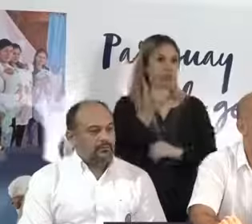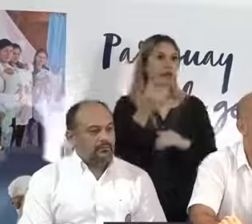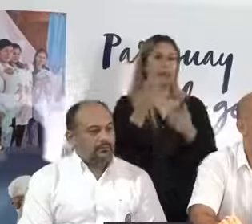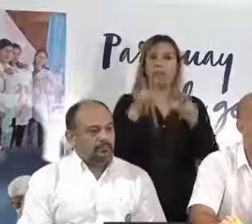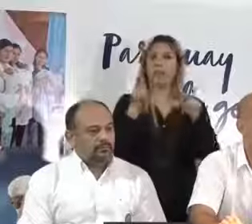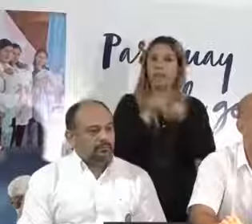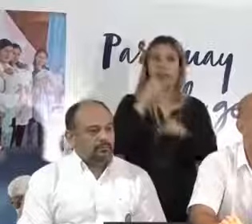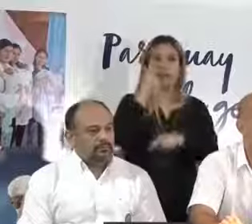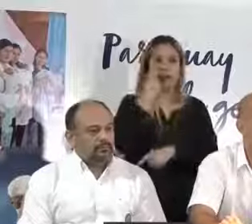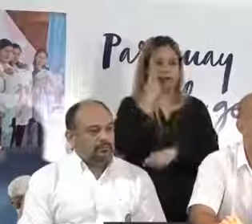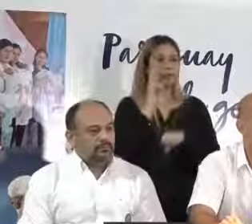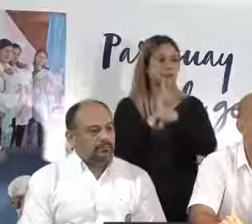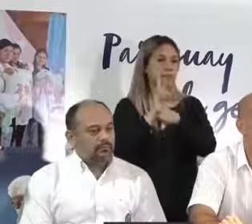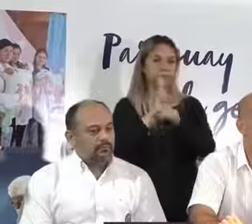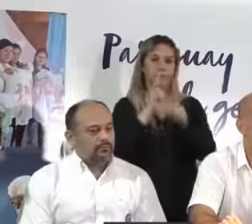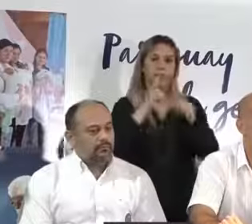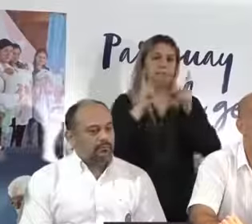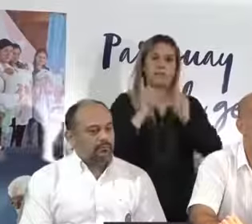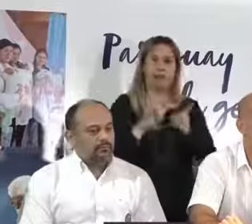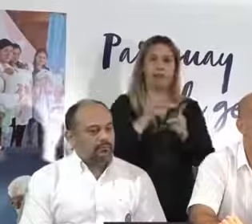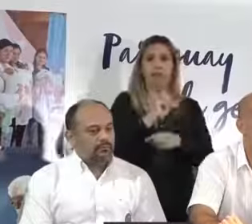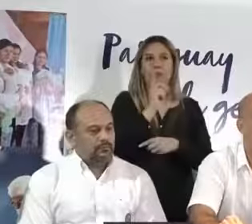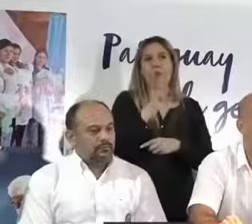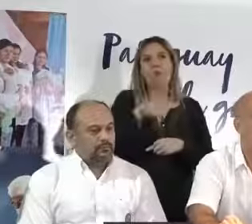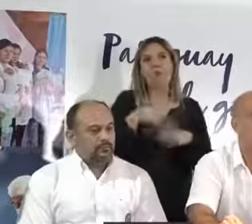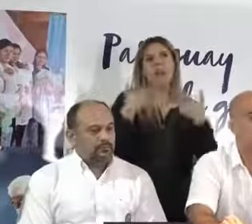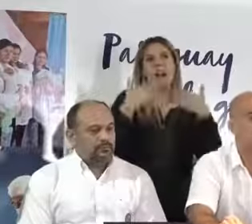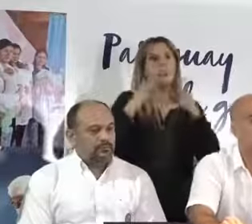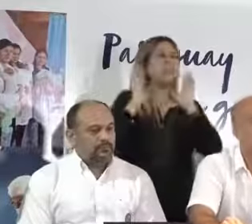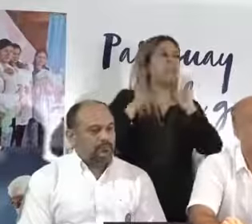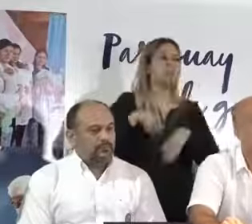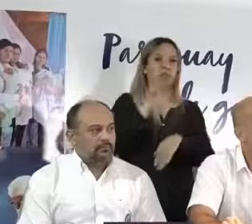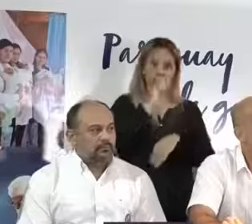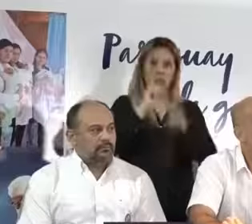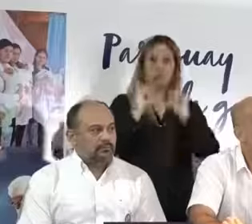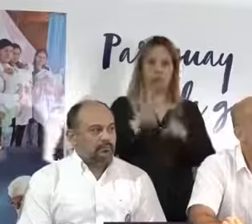haberla, así que es importante mantener los cuidados que he mencionado.